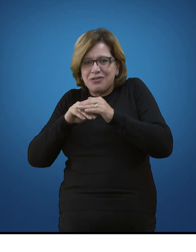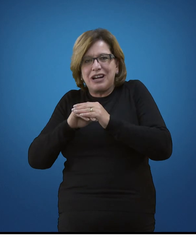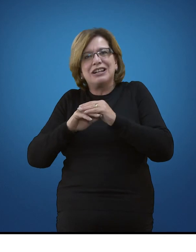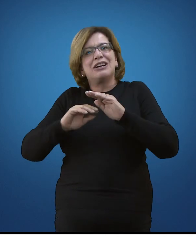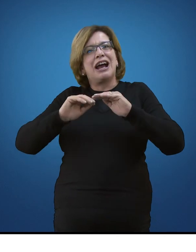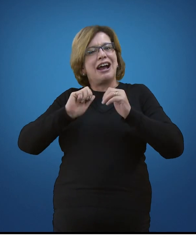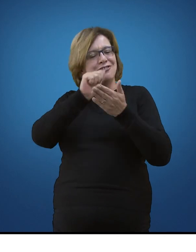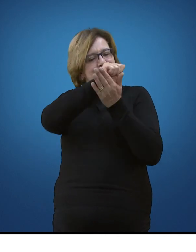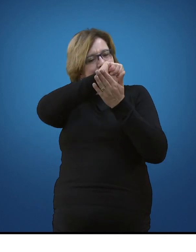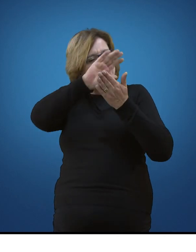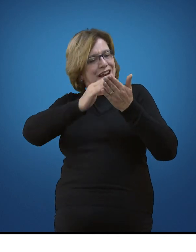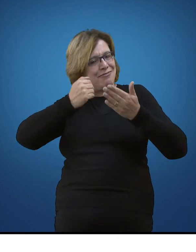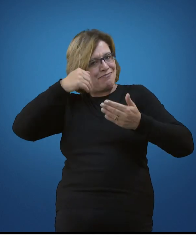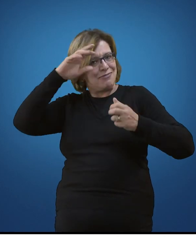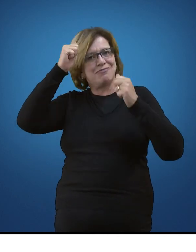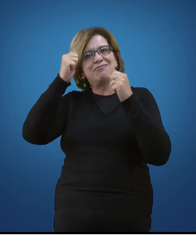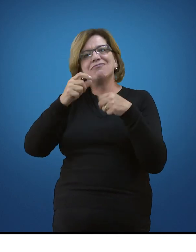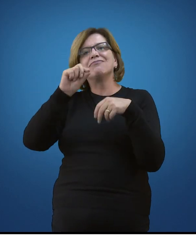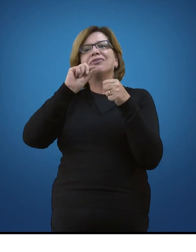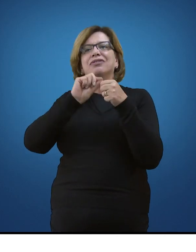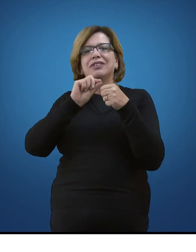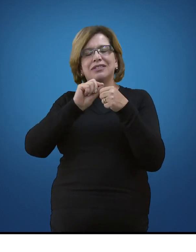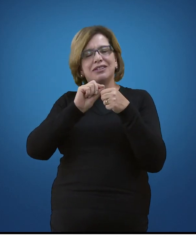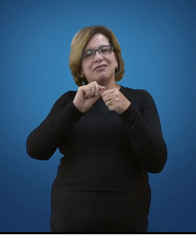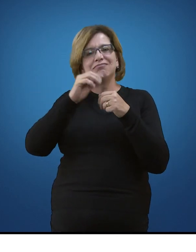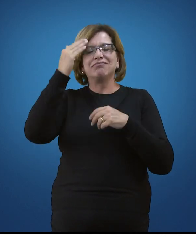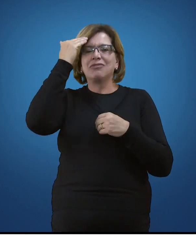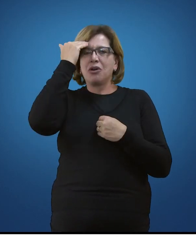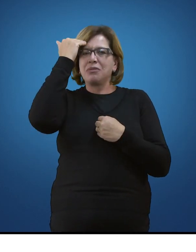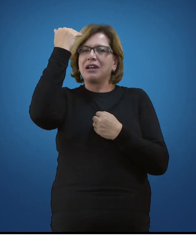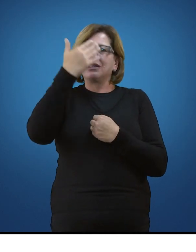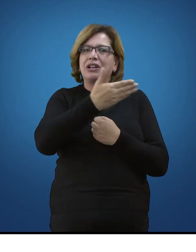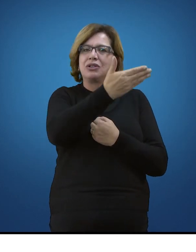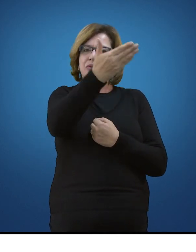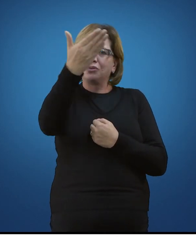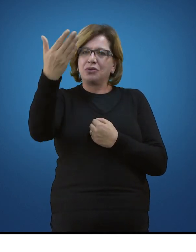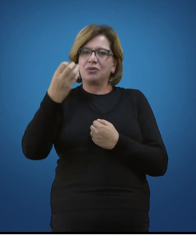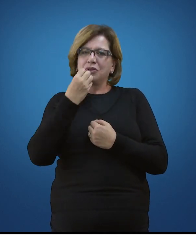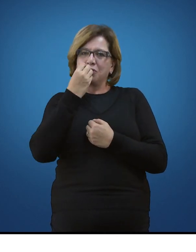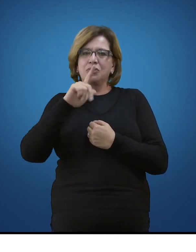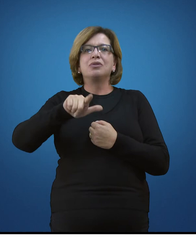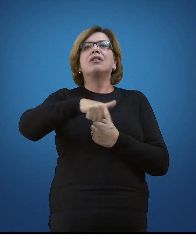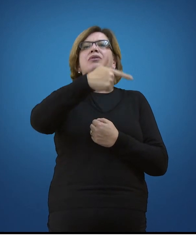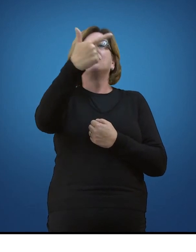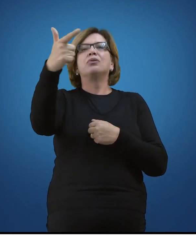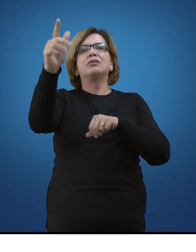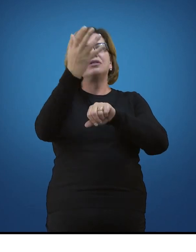atividades. Muito obrigado a todos e bom estudo nas próximas disciplinas desse curso.